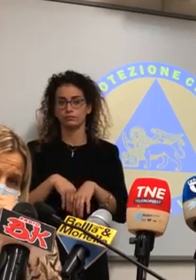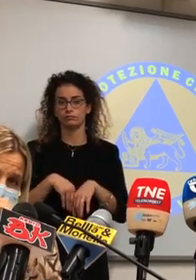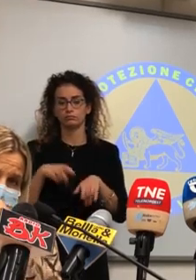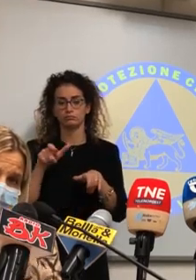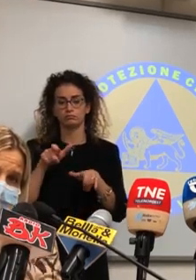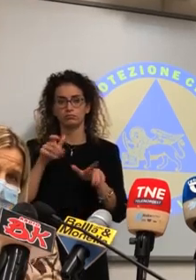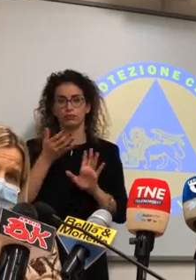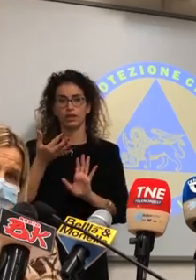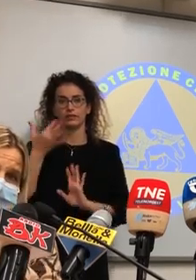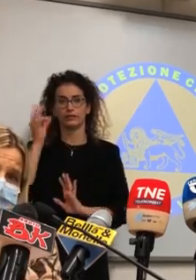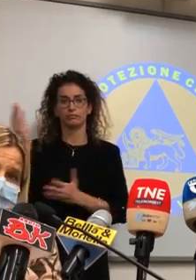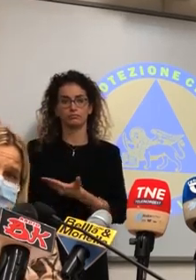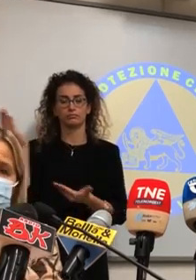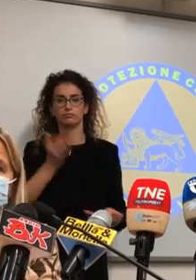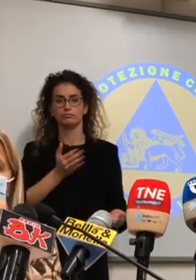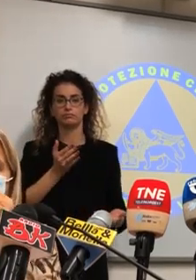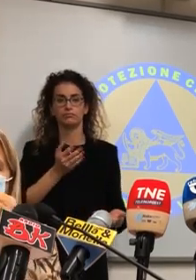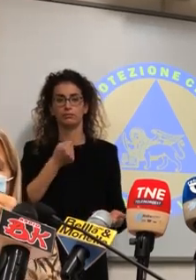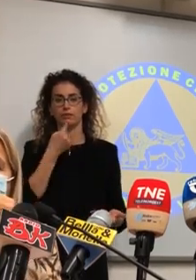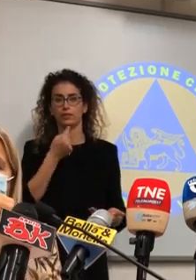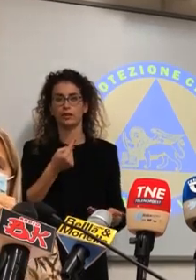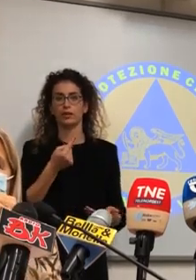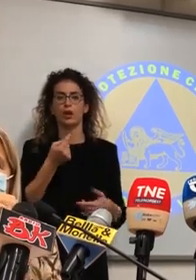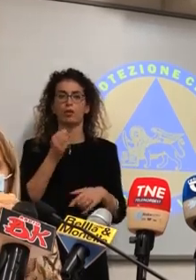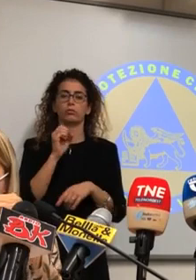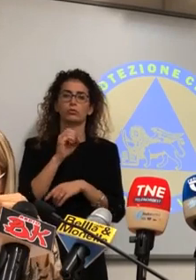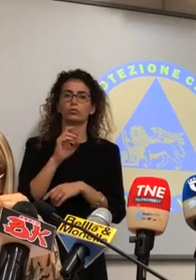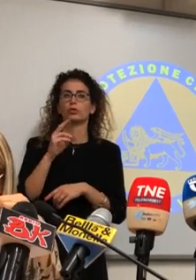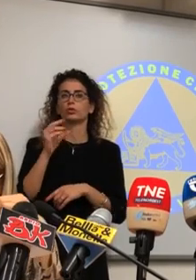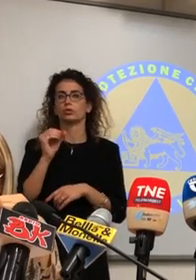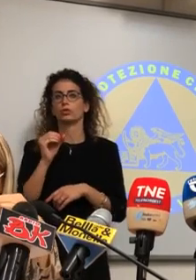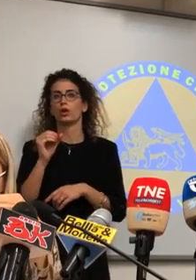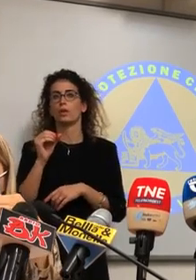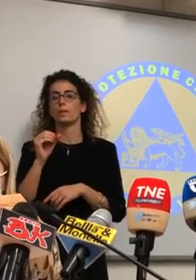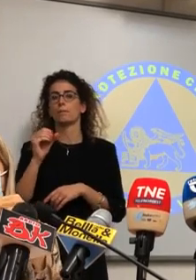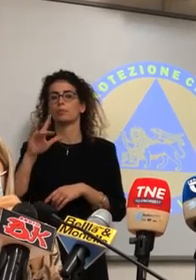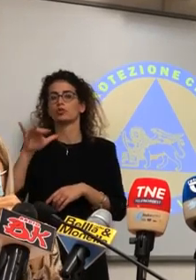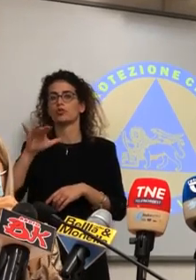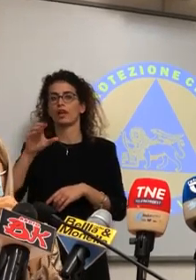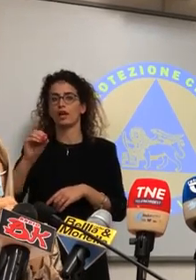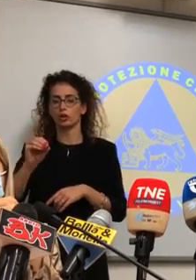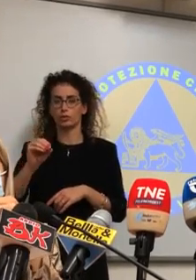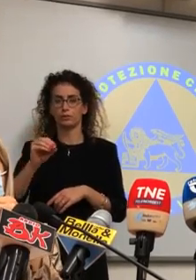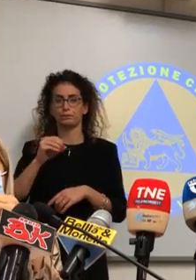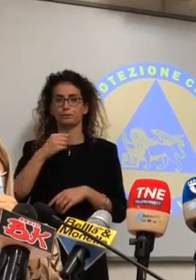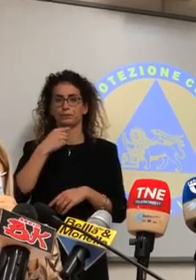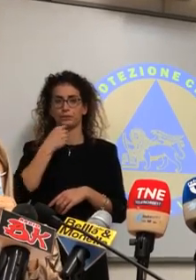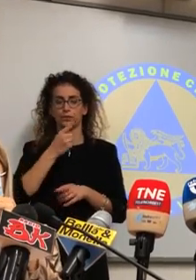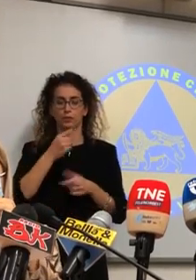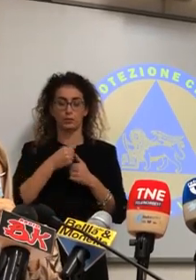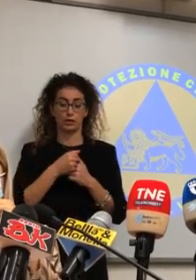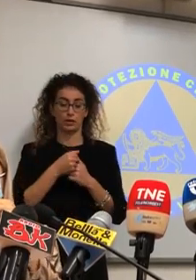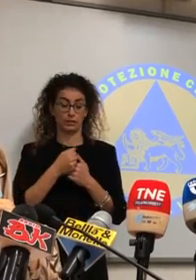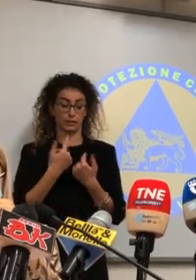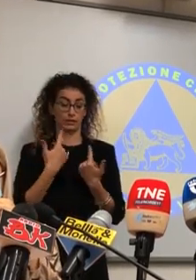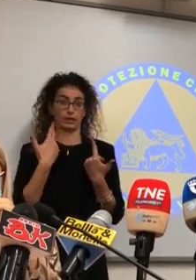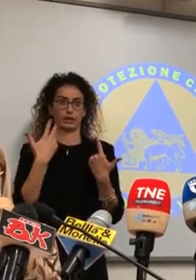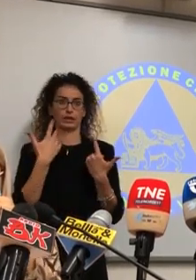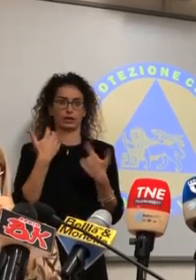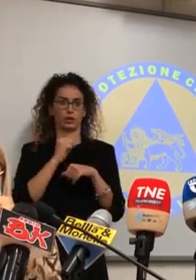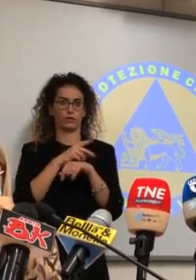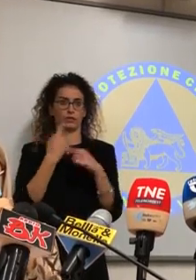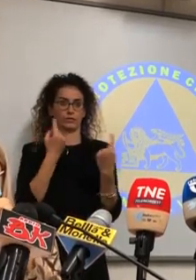che avete invitato hanno detto, il professor Renzi, il professor Brusalferro, che viste le varianti, l'immunità di gregge o di